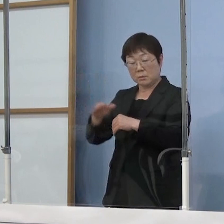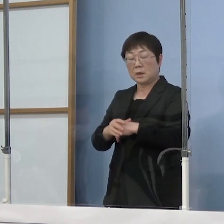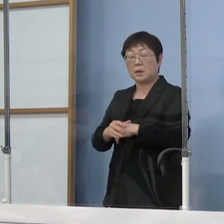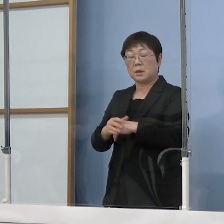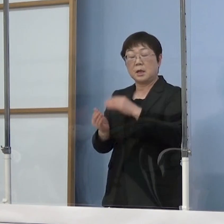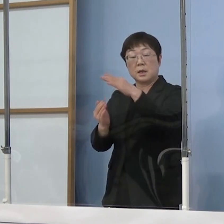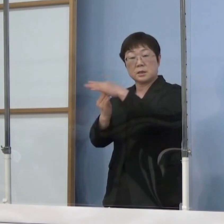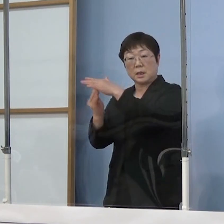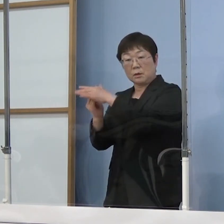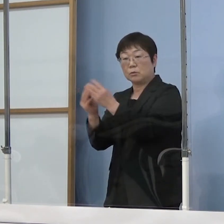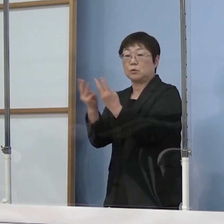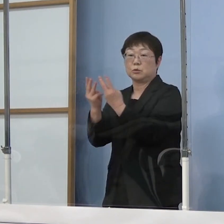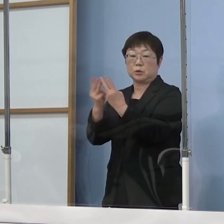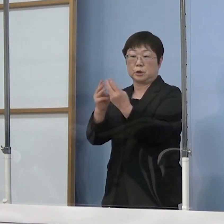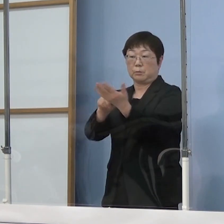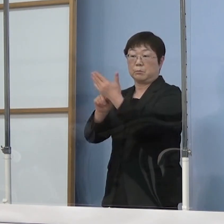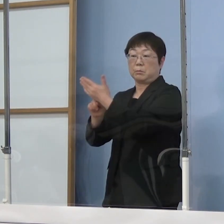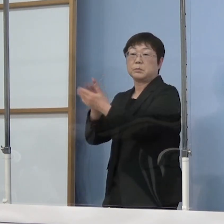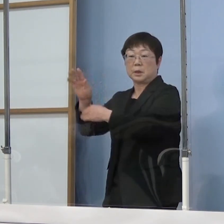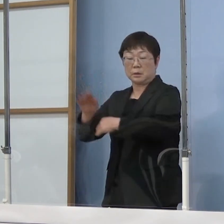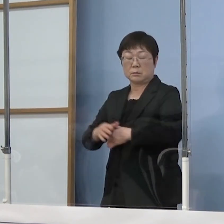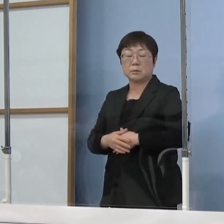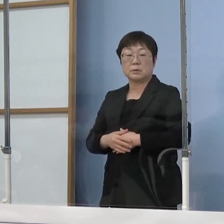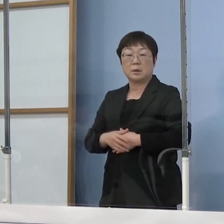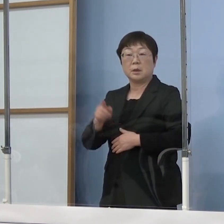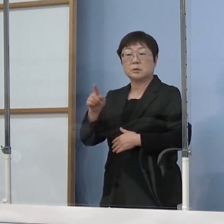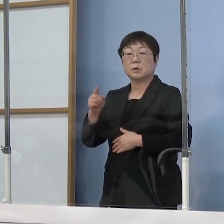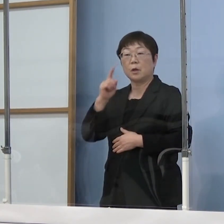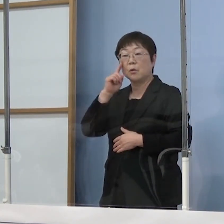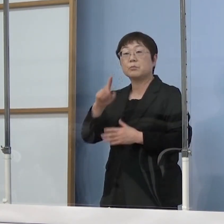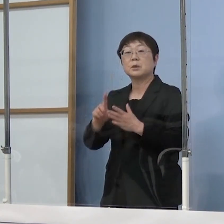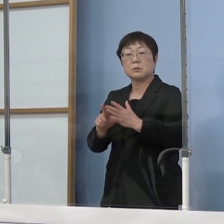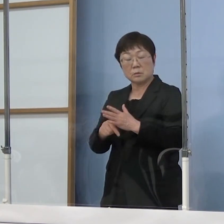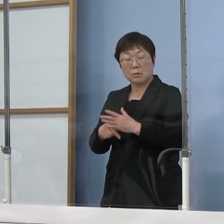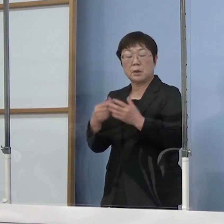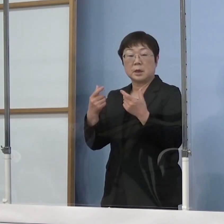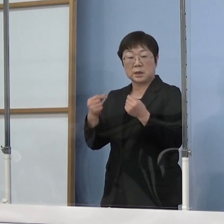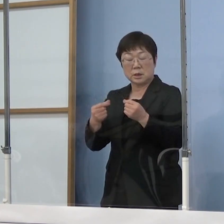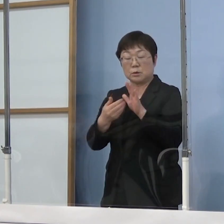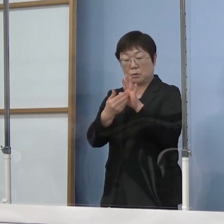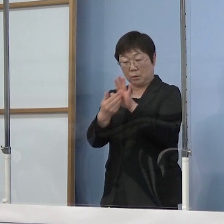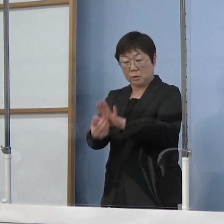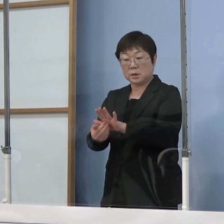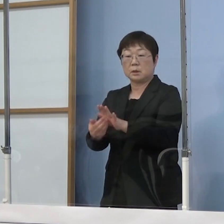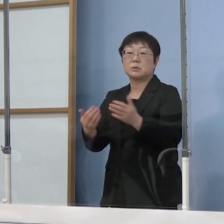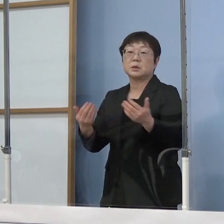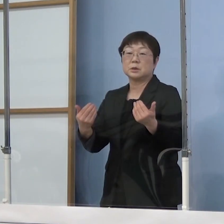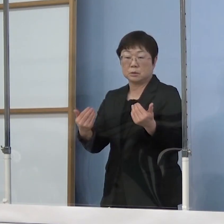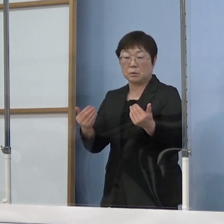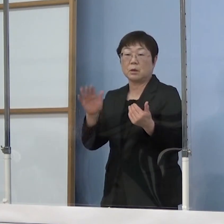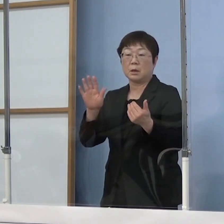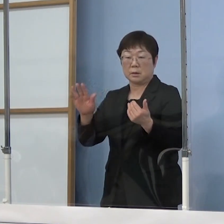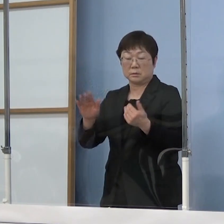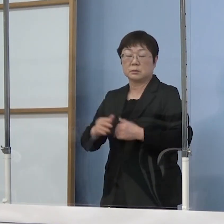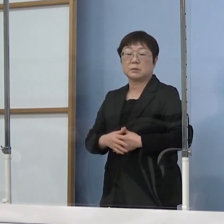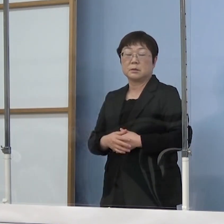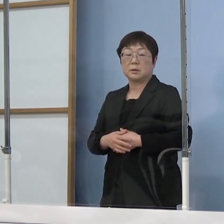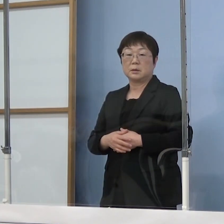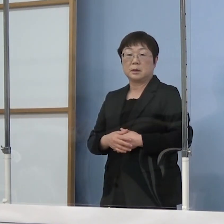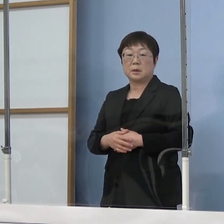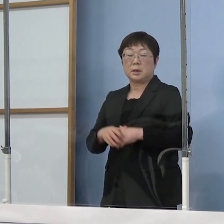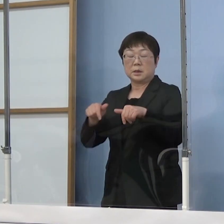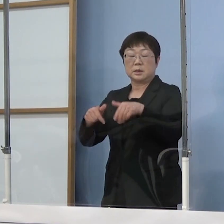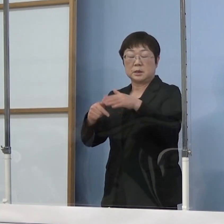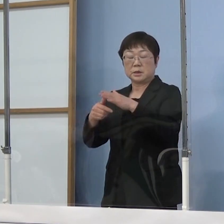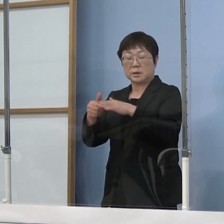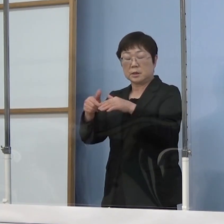最高値を叩き出していると。まあ、こうしたことを考えると、やっぱりしっかりと防御していかないといけないのかなと。 そして西村大